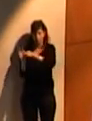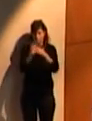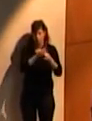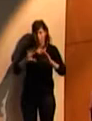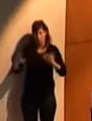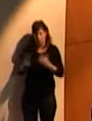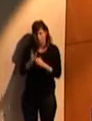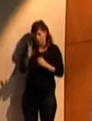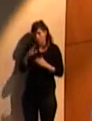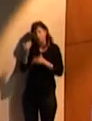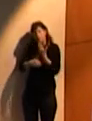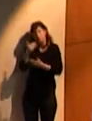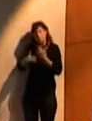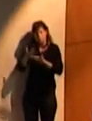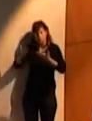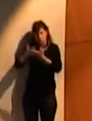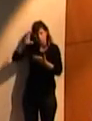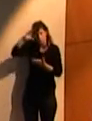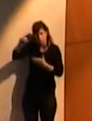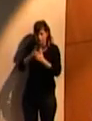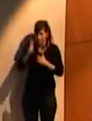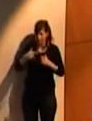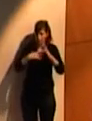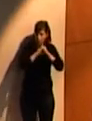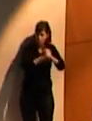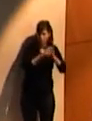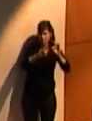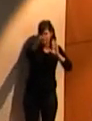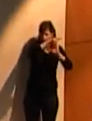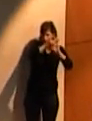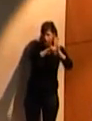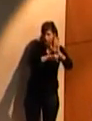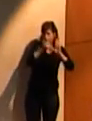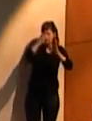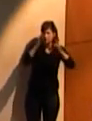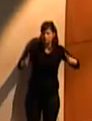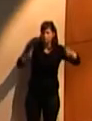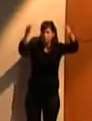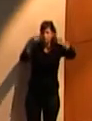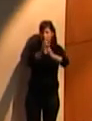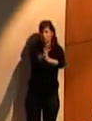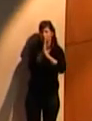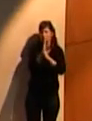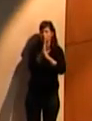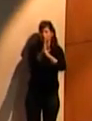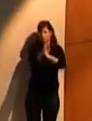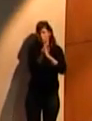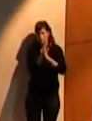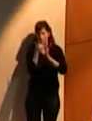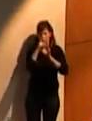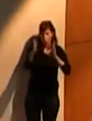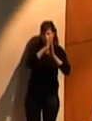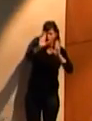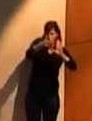confrontée à une approche purement réglementaire dans la mise aux normes des établissements recevant du public, ce qui a fait naître en moi une envie d'aller plus loin,